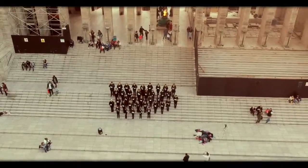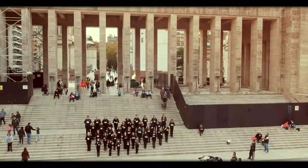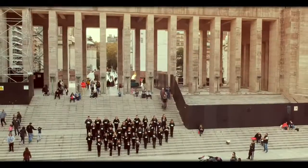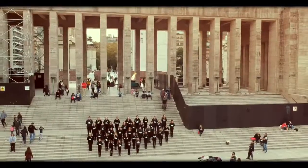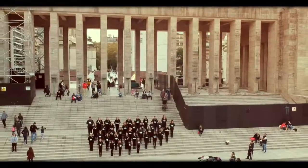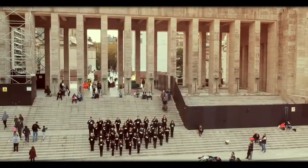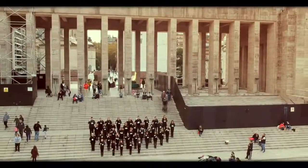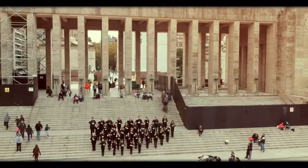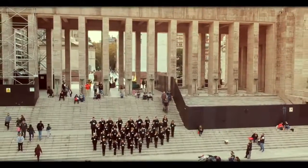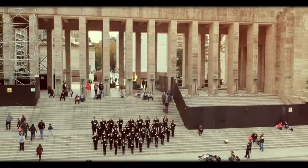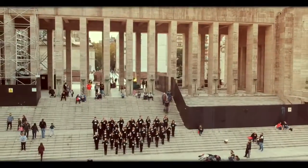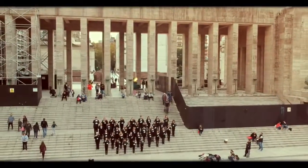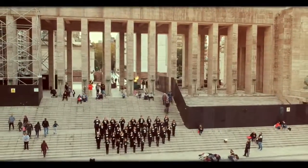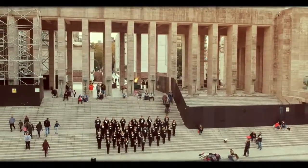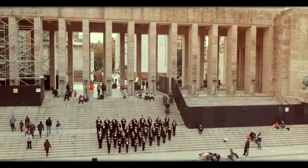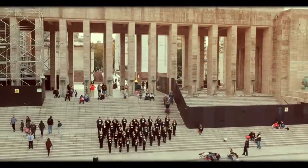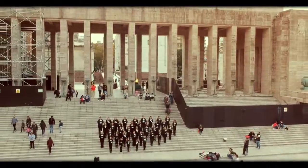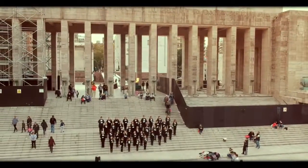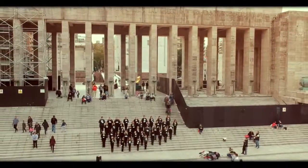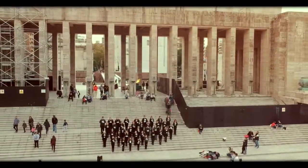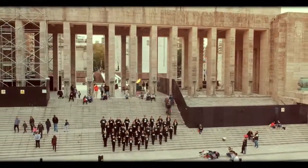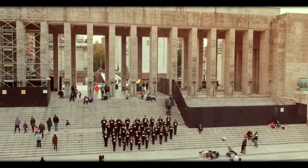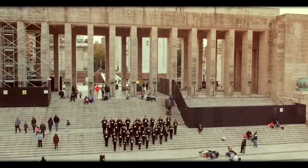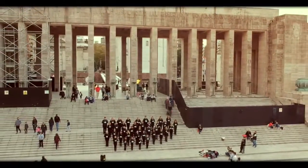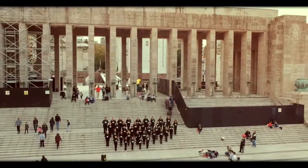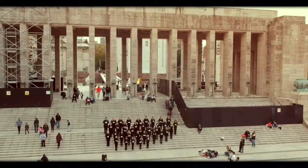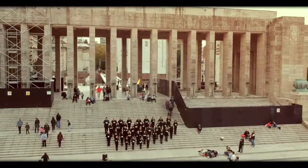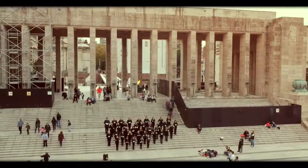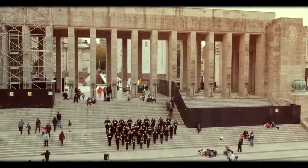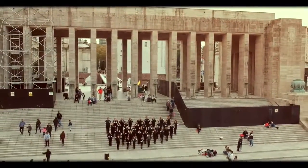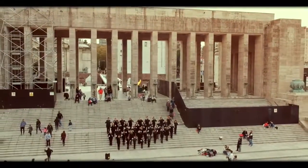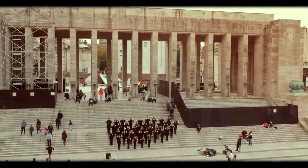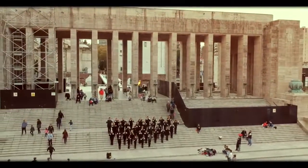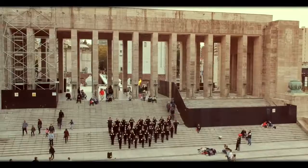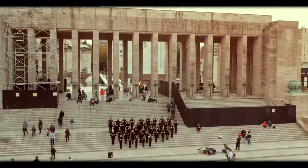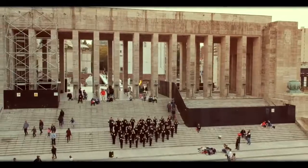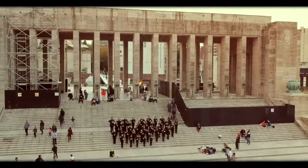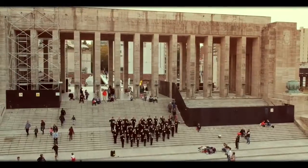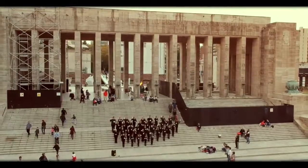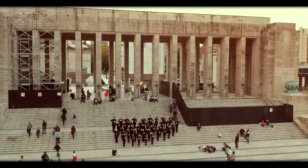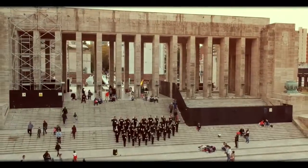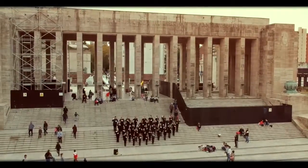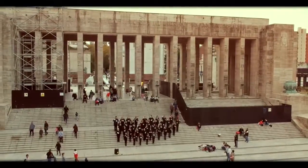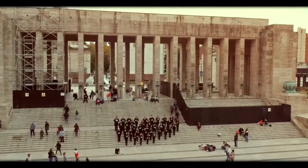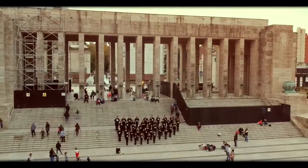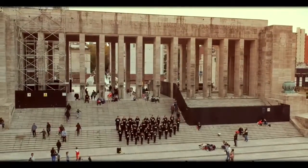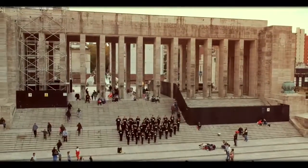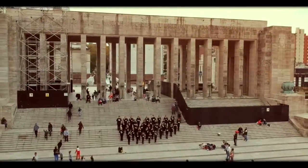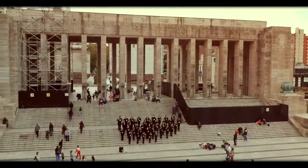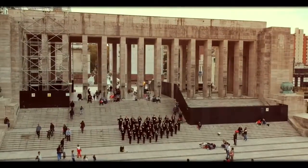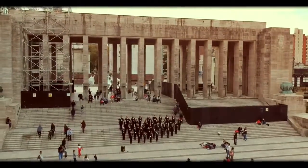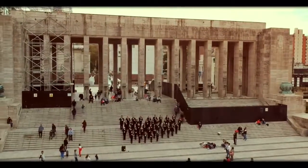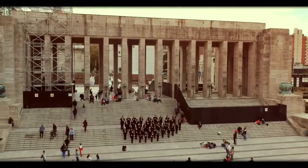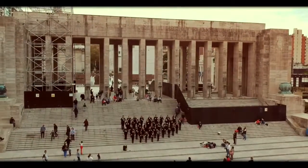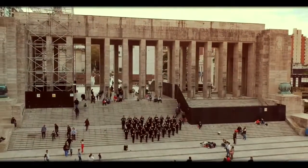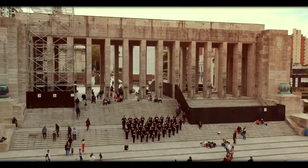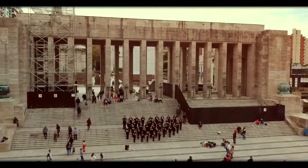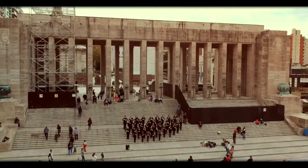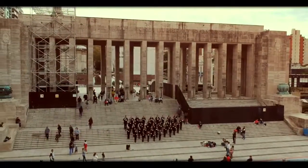Un pequeño corazón que brilla como el sol Canta como el